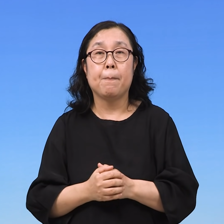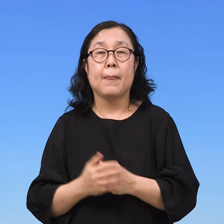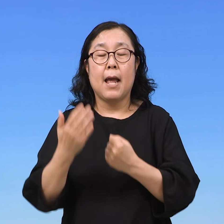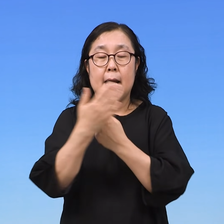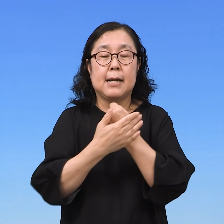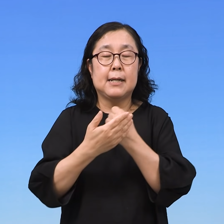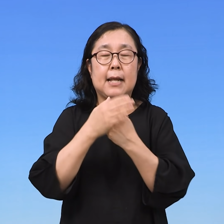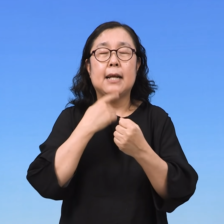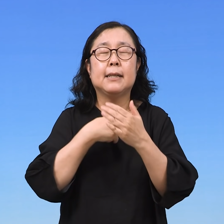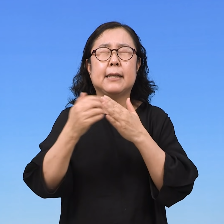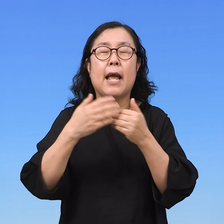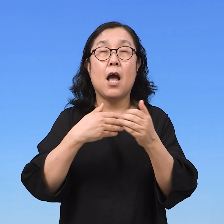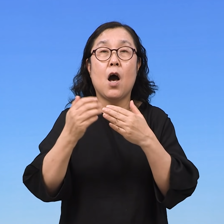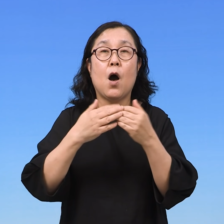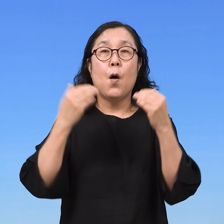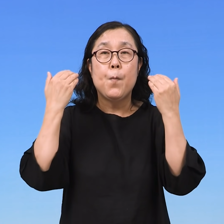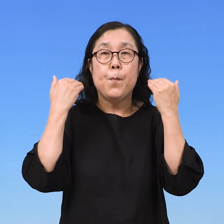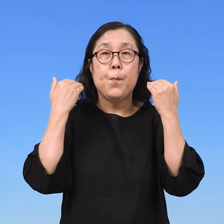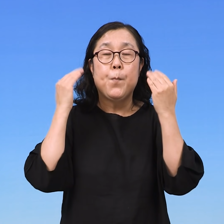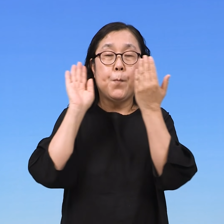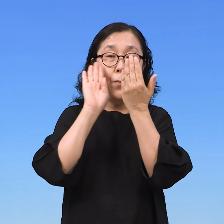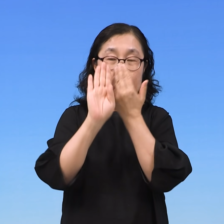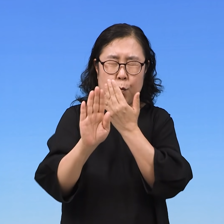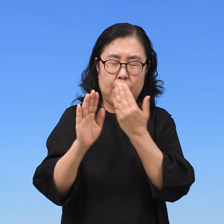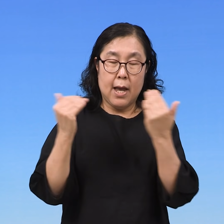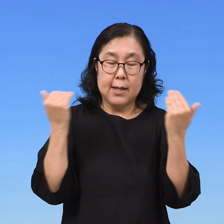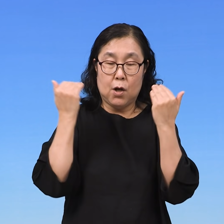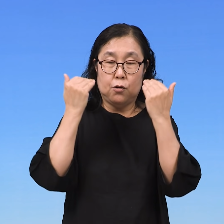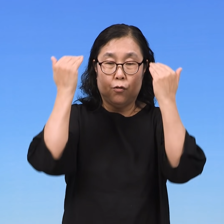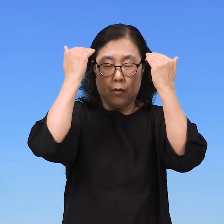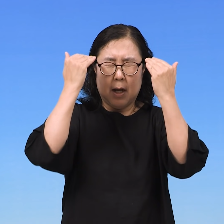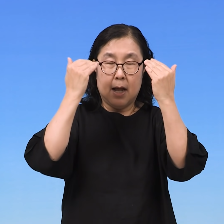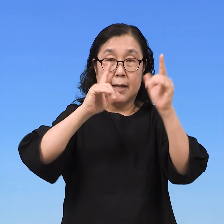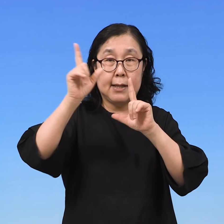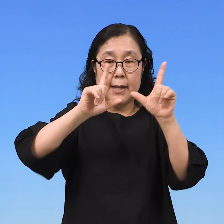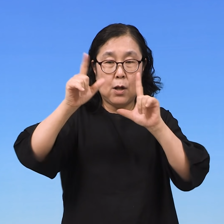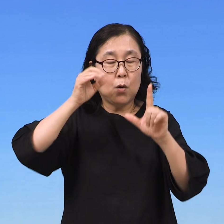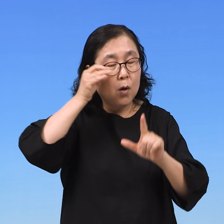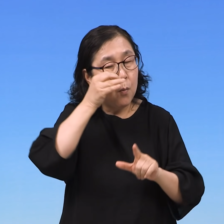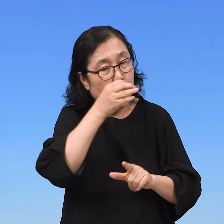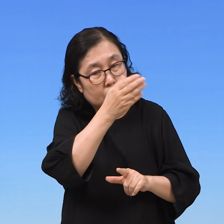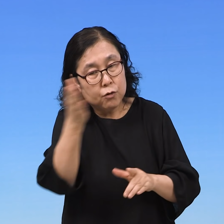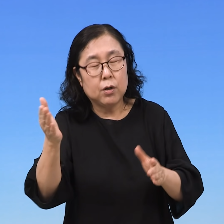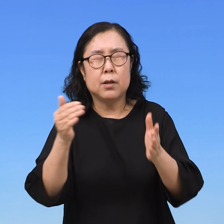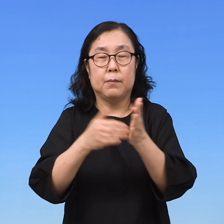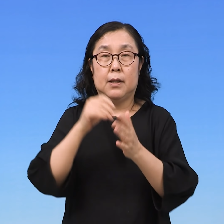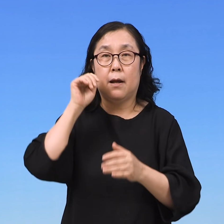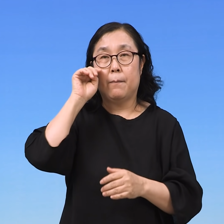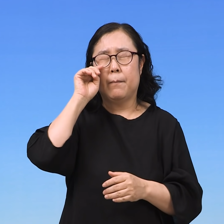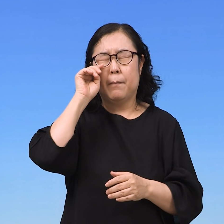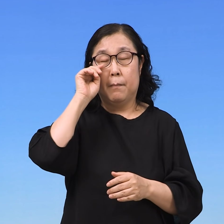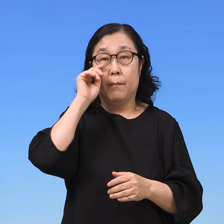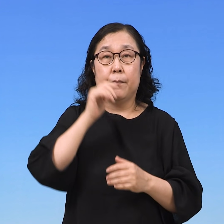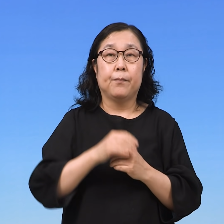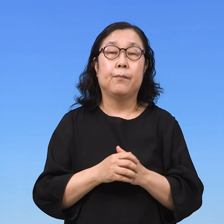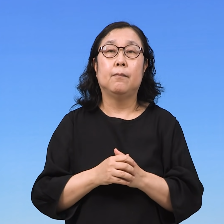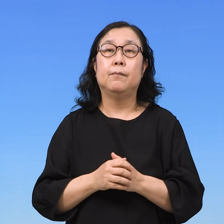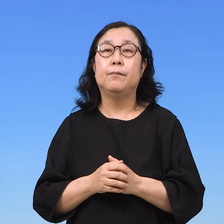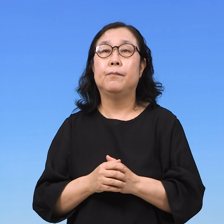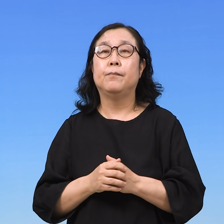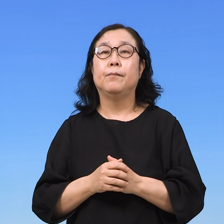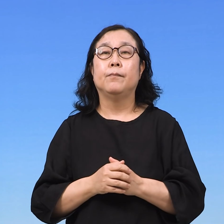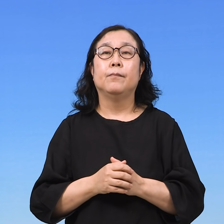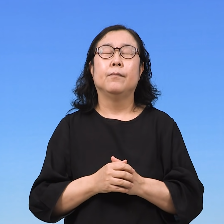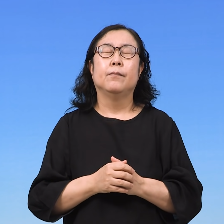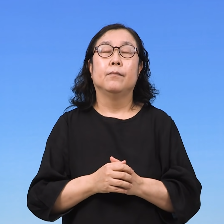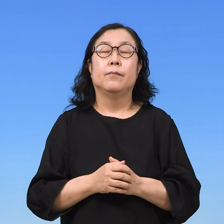아브라함은요, 은혜 체험 이후에 성숙한 태도를 보여준 것, 이게 정말 중요한 항목입니다.